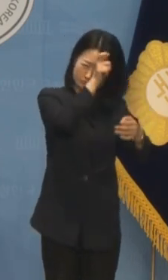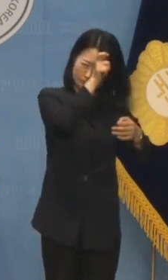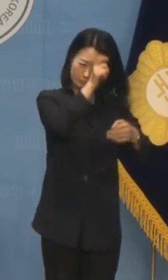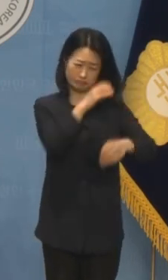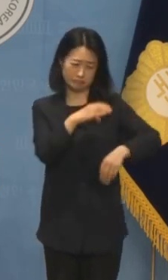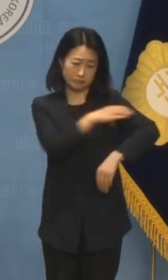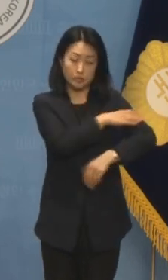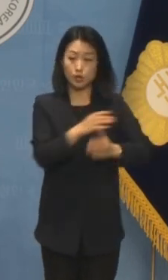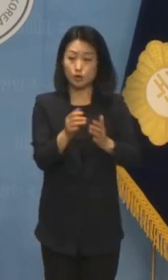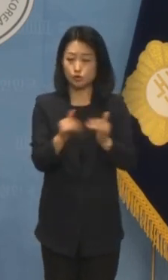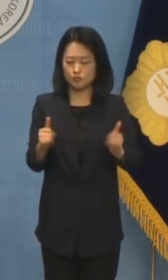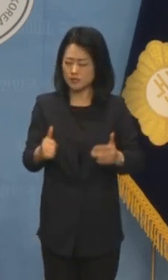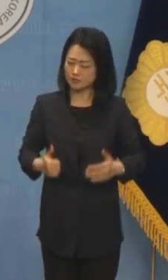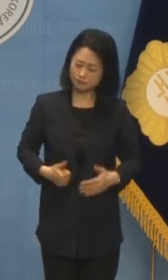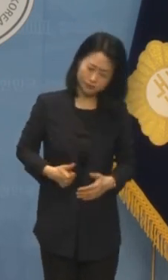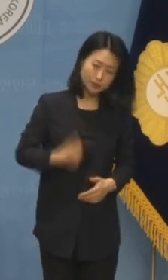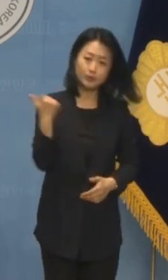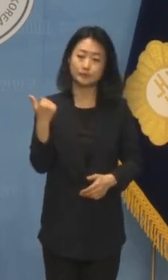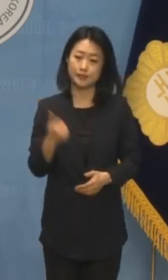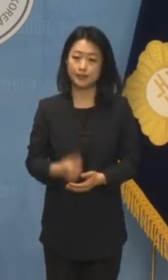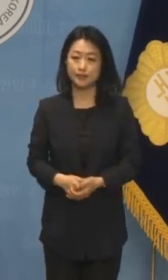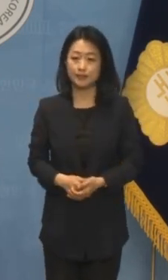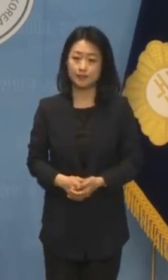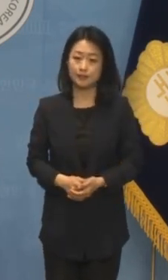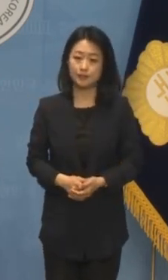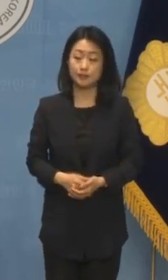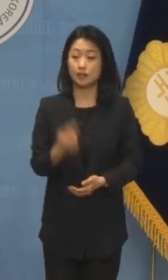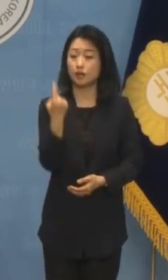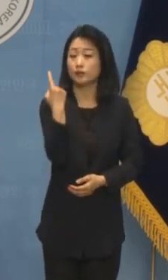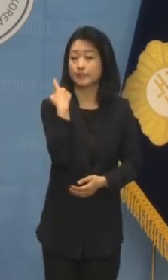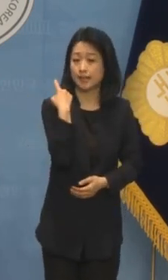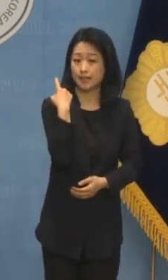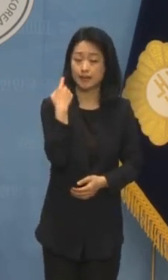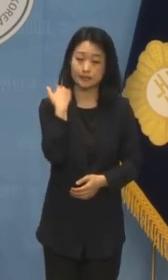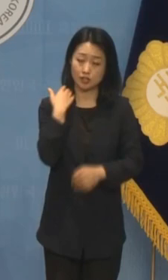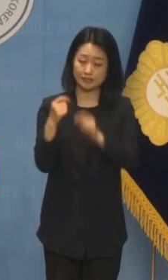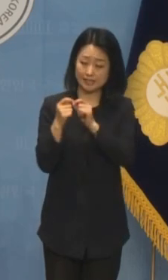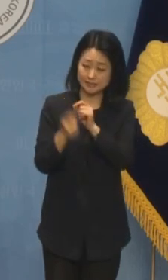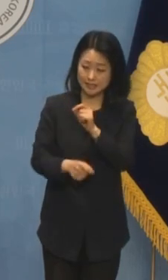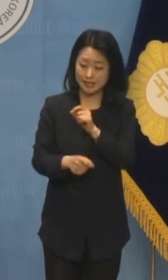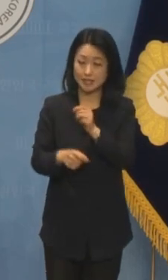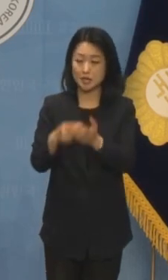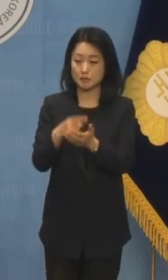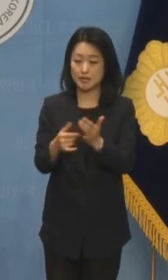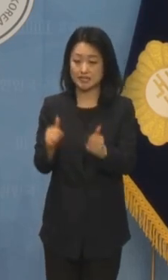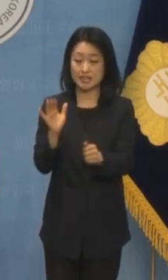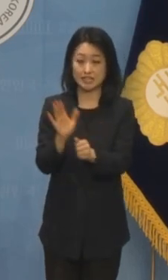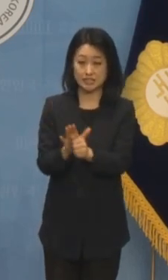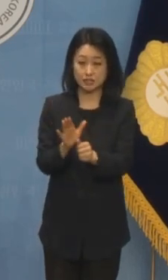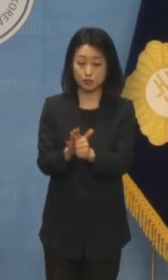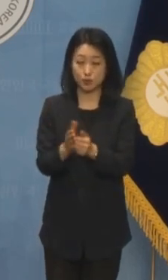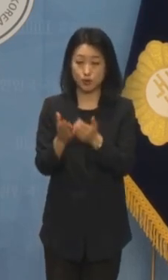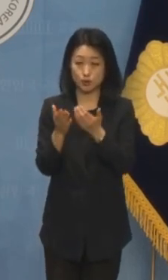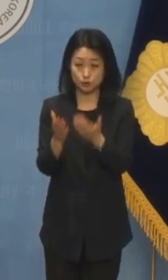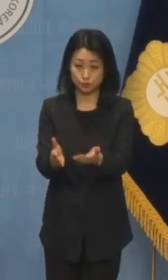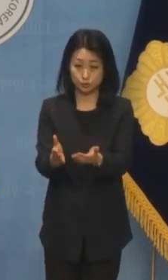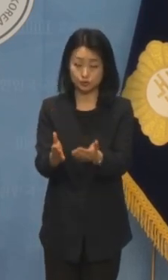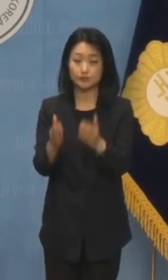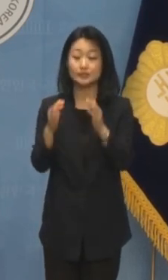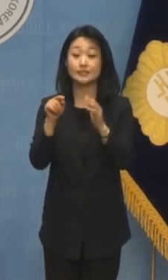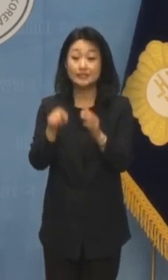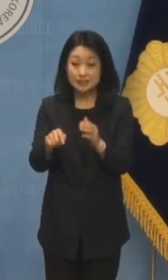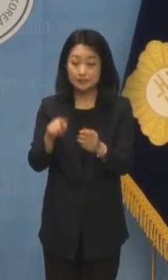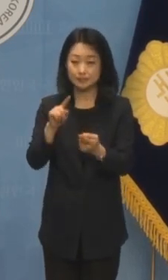국민의 분노는 식을 새가 없습니다. 어제 전세 사기 피해자 지원 및 주거 안정에 관한